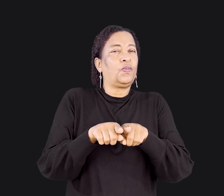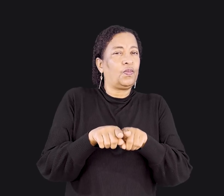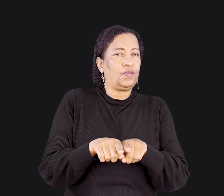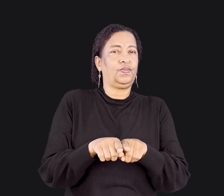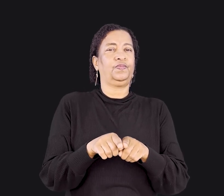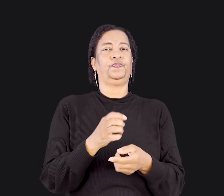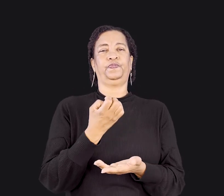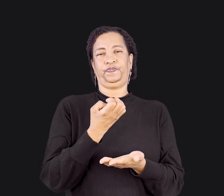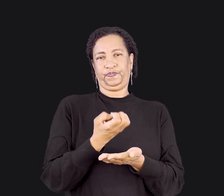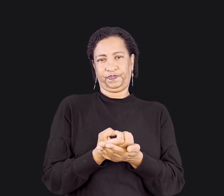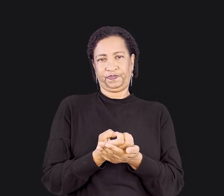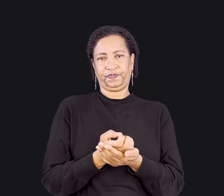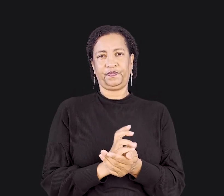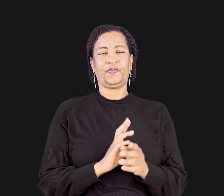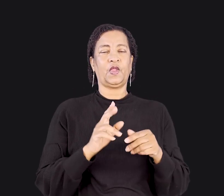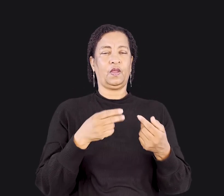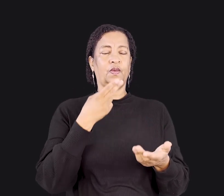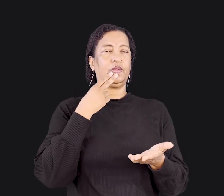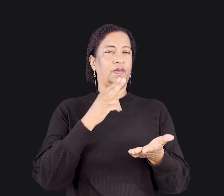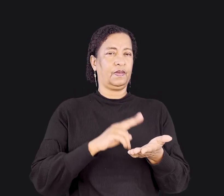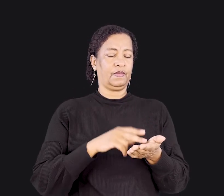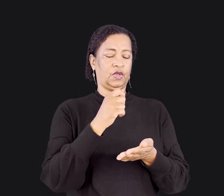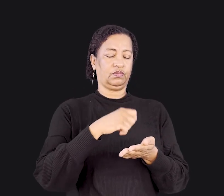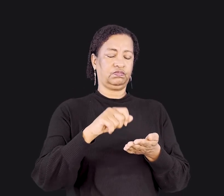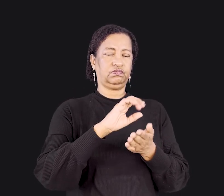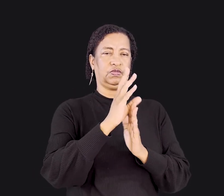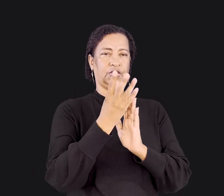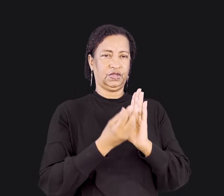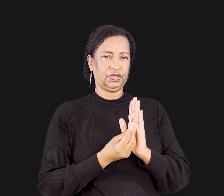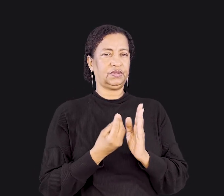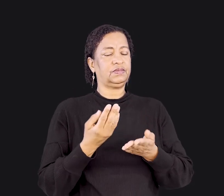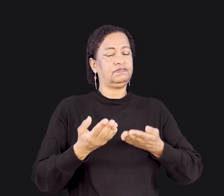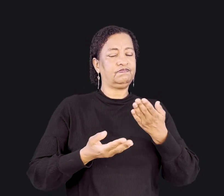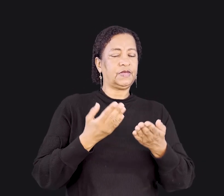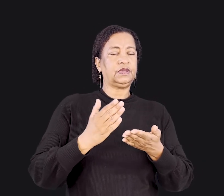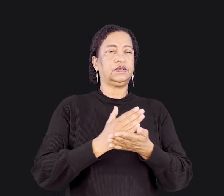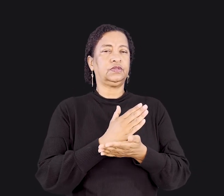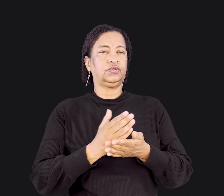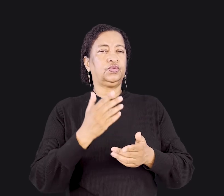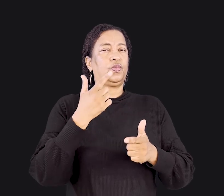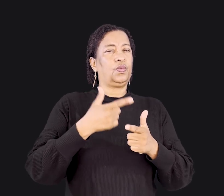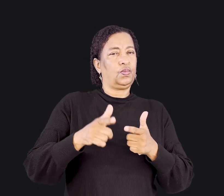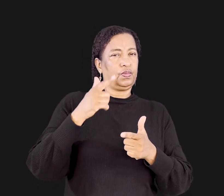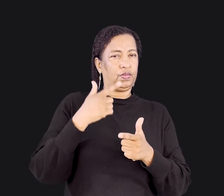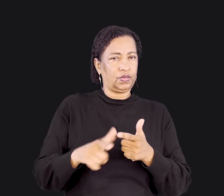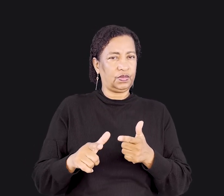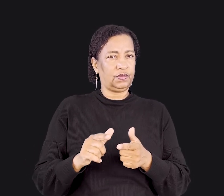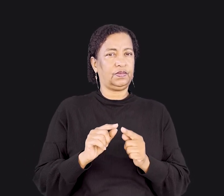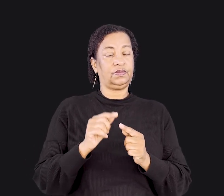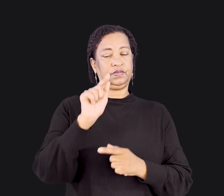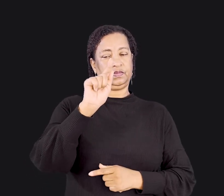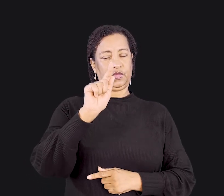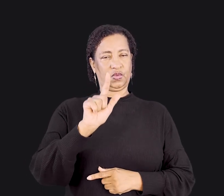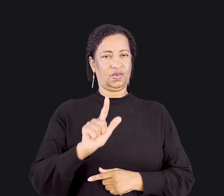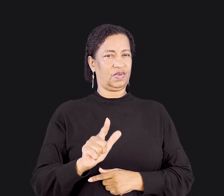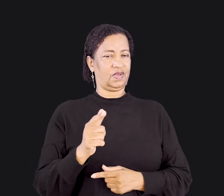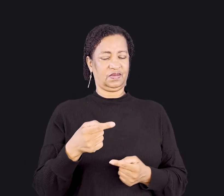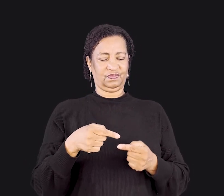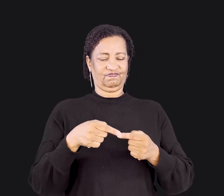Evangelho. Geralmente, quando Paulo escrevia às igrejas, era para tratar de algum problema. Os Gálatas não correspondiam